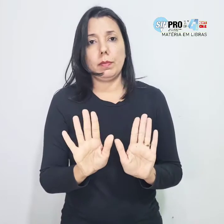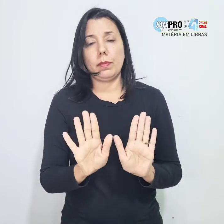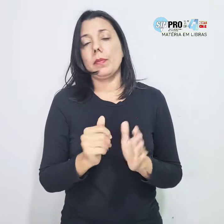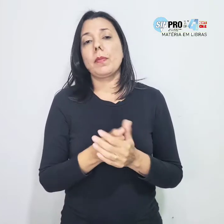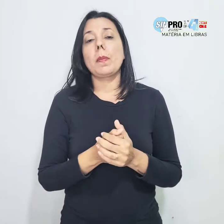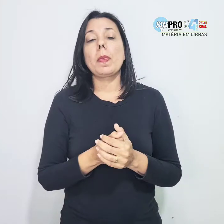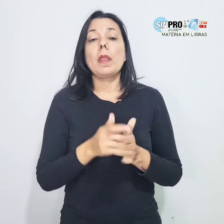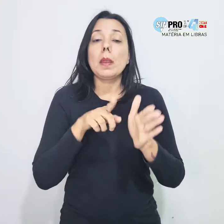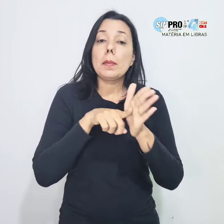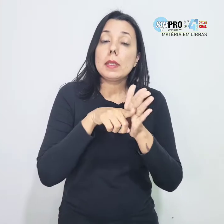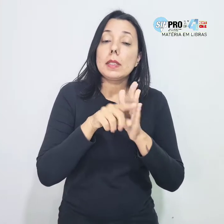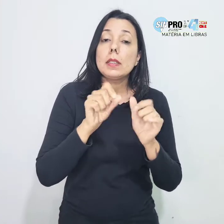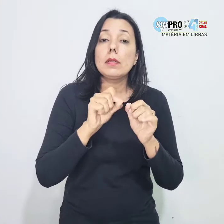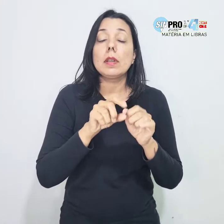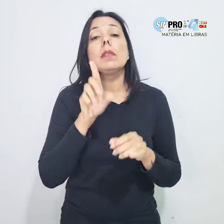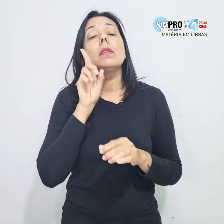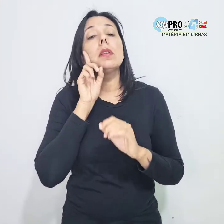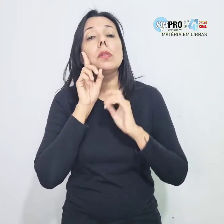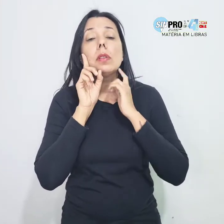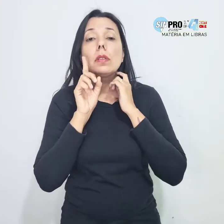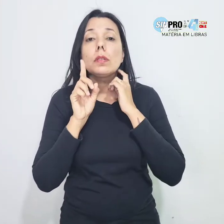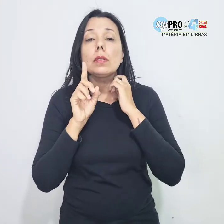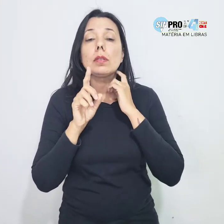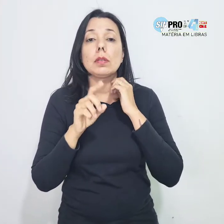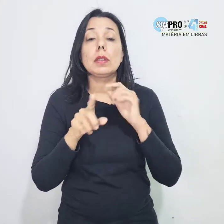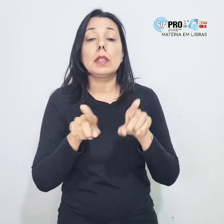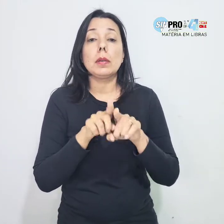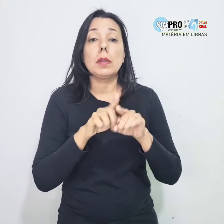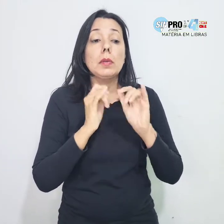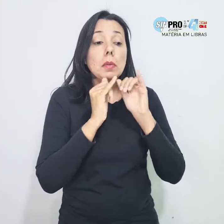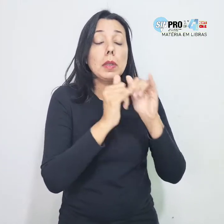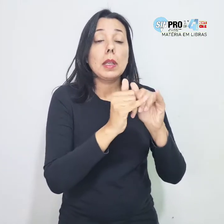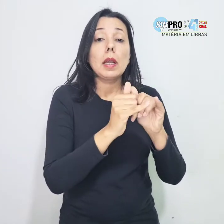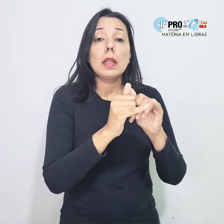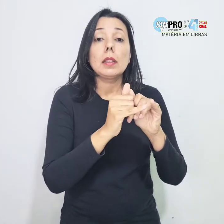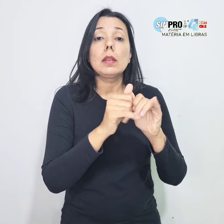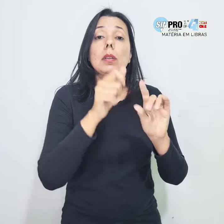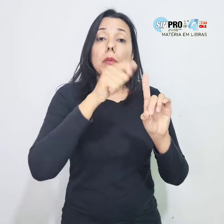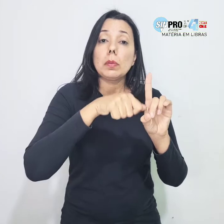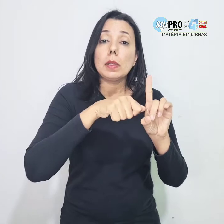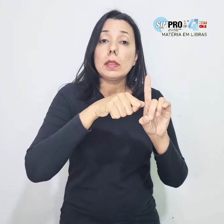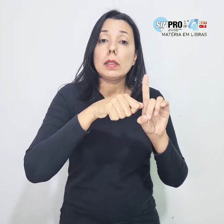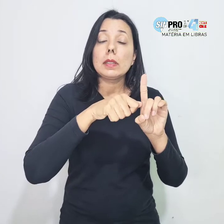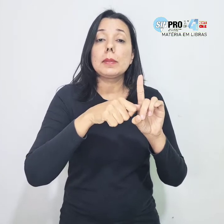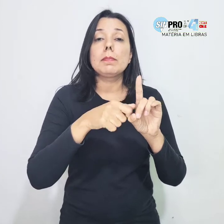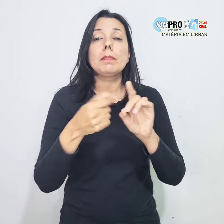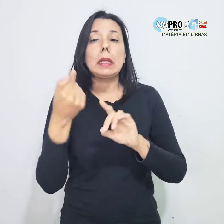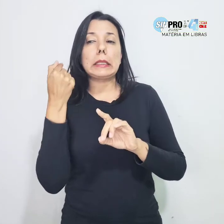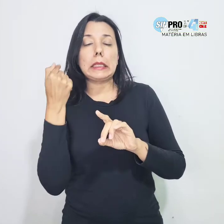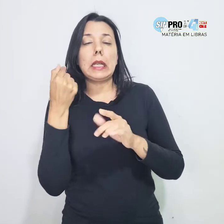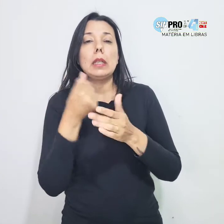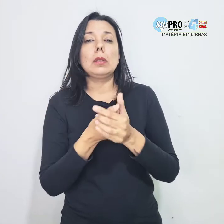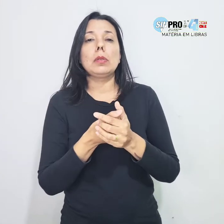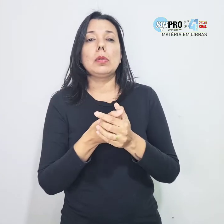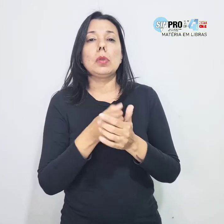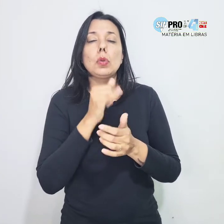Uma pesquisa feita nos Estados Unidos e publicada no mês passado sugere que crianças